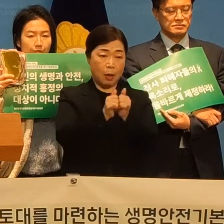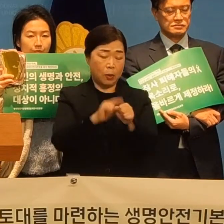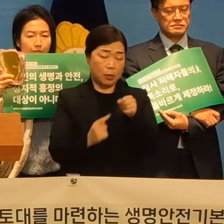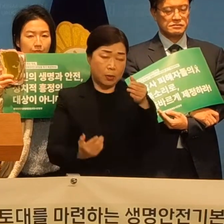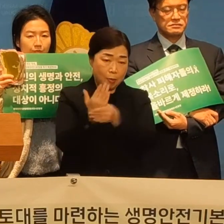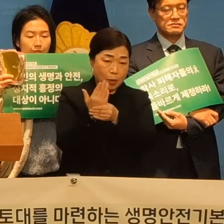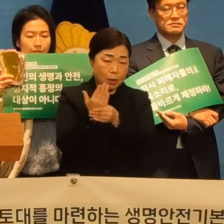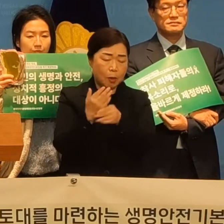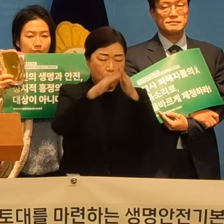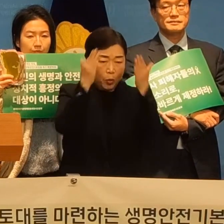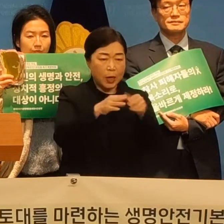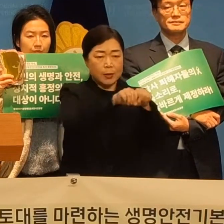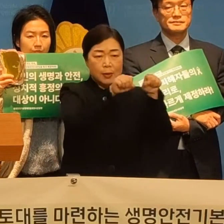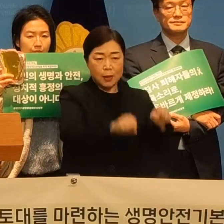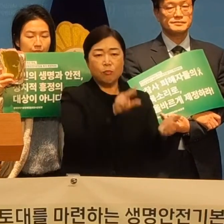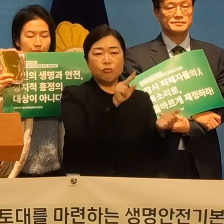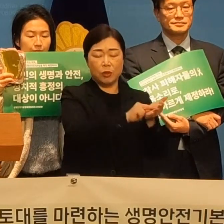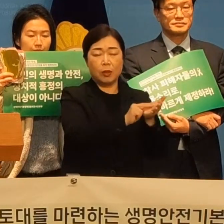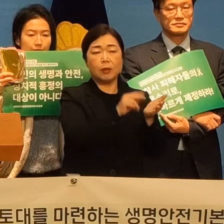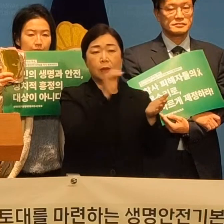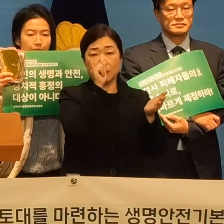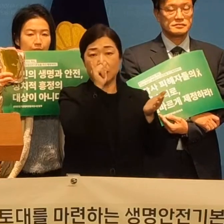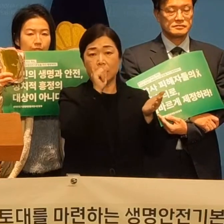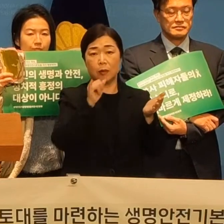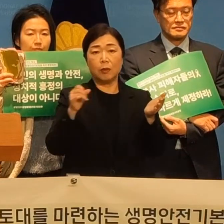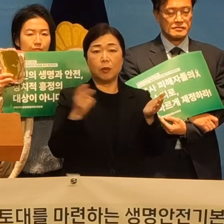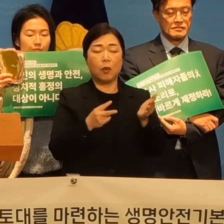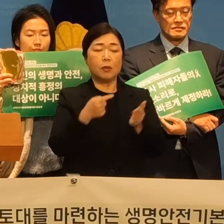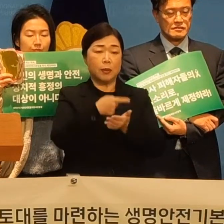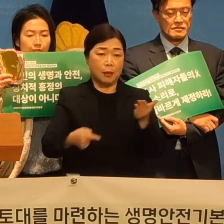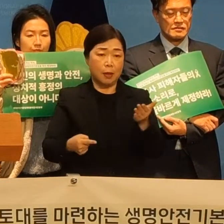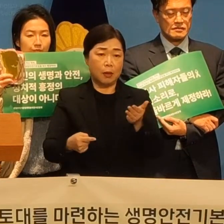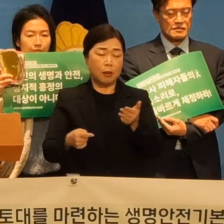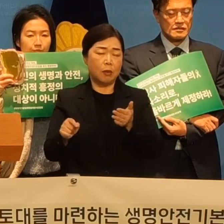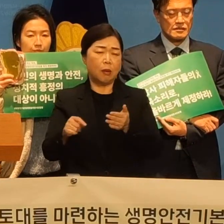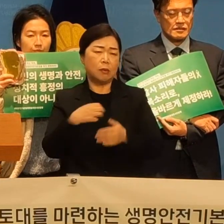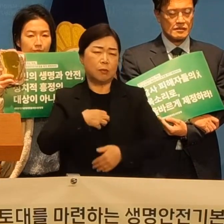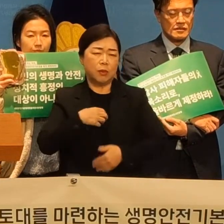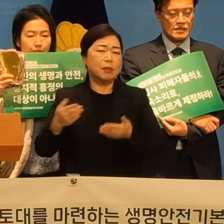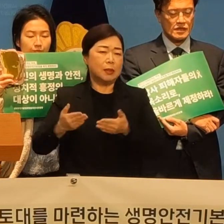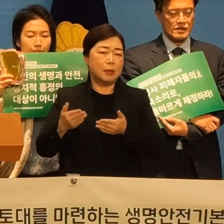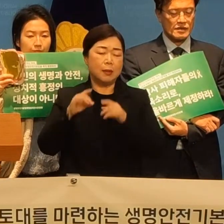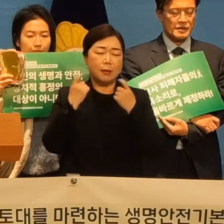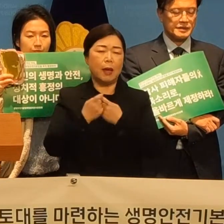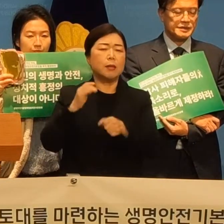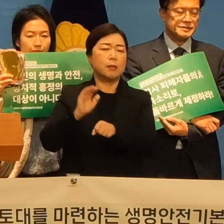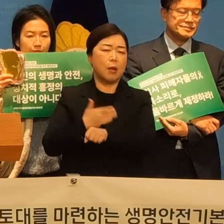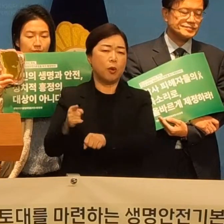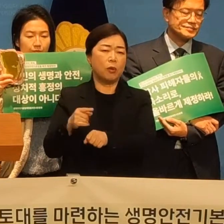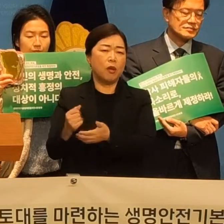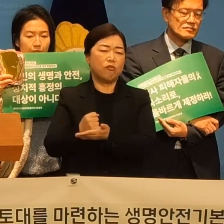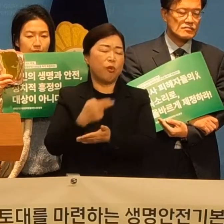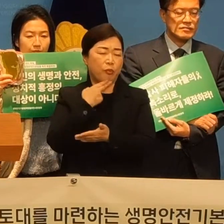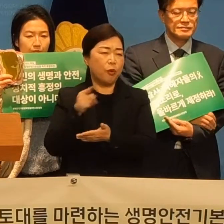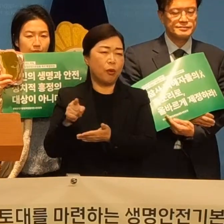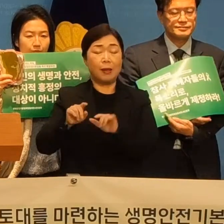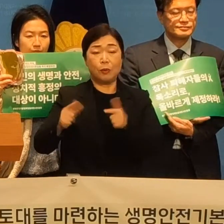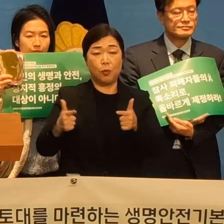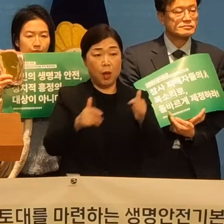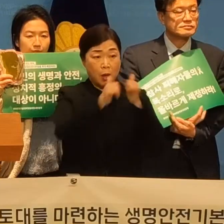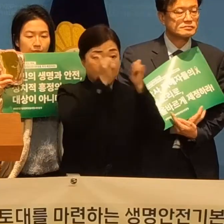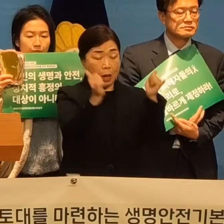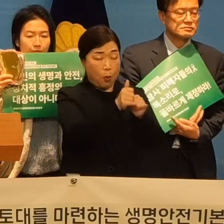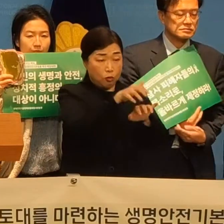사회 전반과 시스템에 큰 영향을 미치는 규모와 재난, 비극으로 개인의 잘못이나 불운이 아닌 사회적